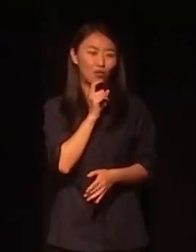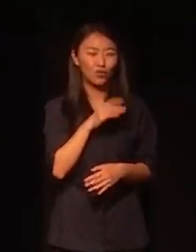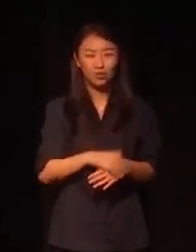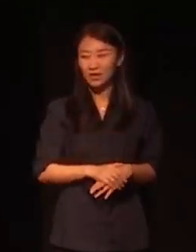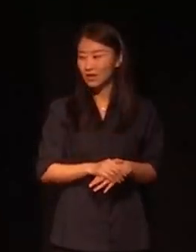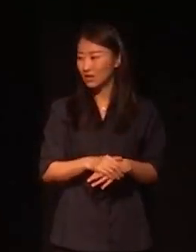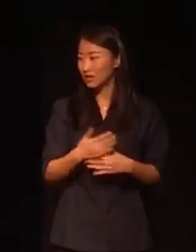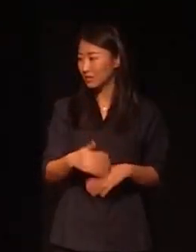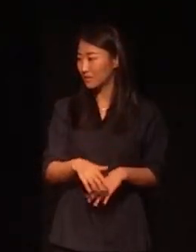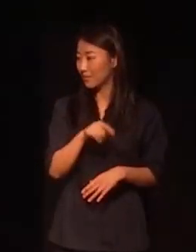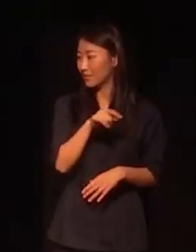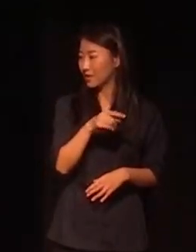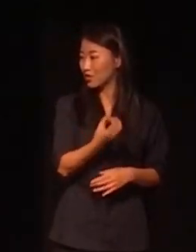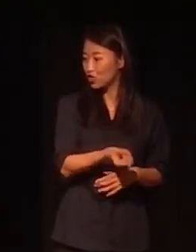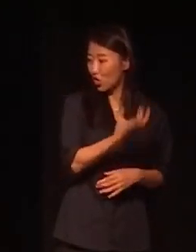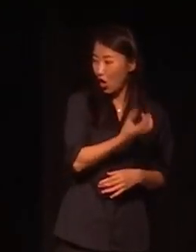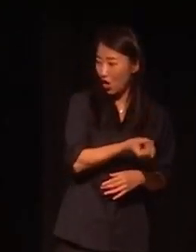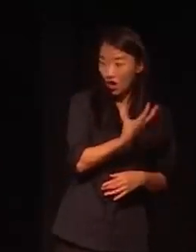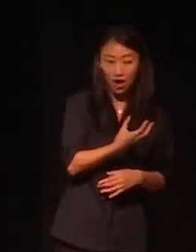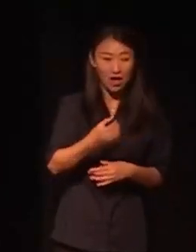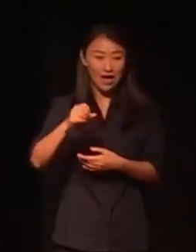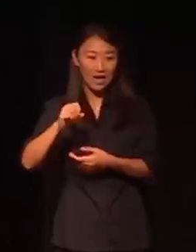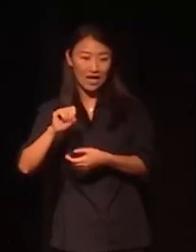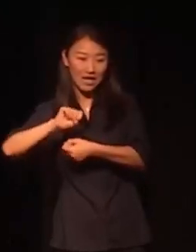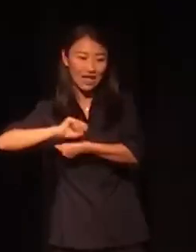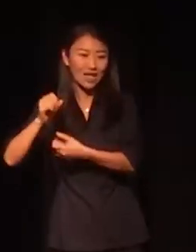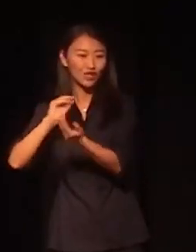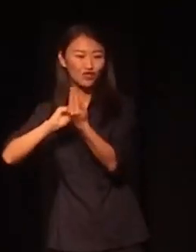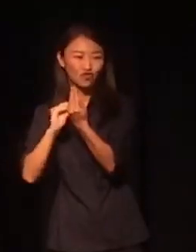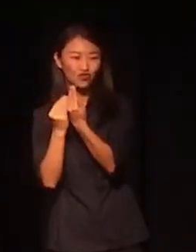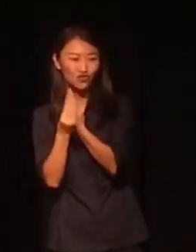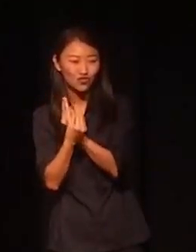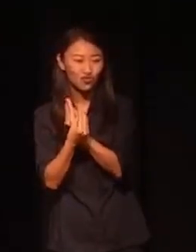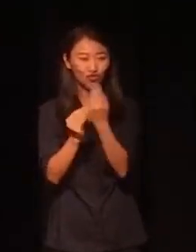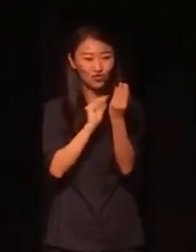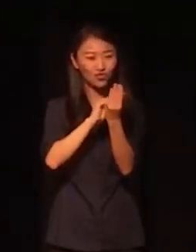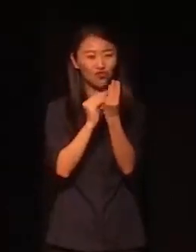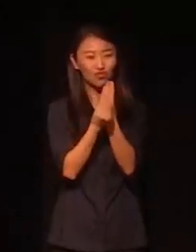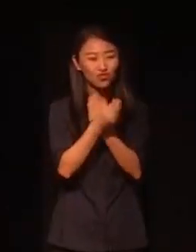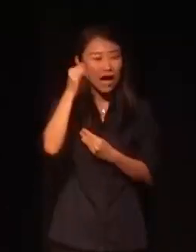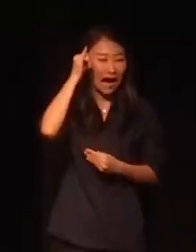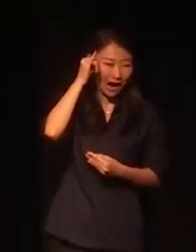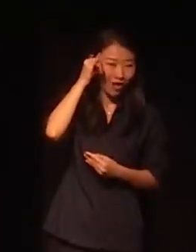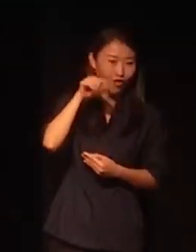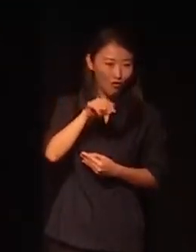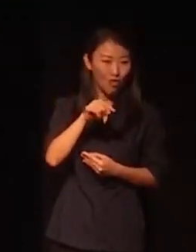accessory vegetable plus meat, for instance. 蒜蓉牛肉, fried garlic beef, that would be one example.